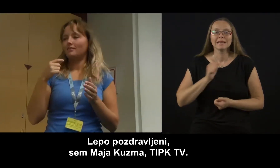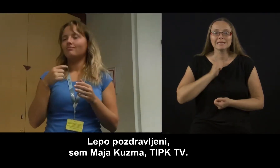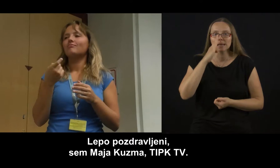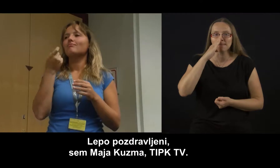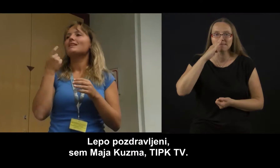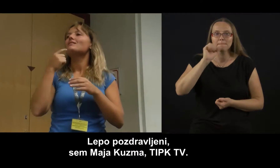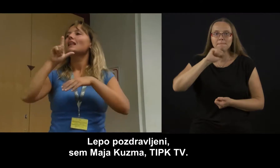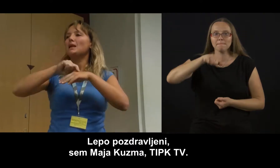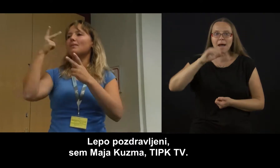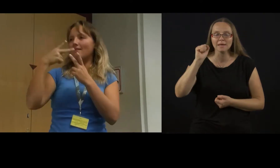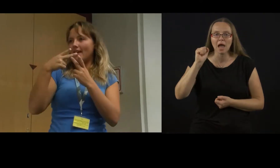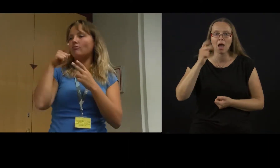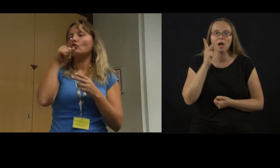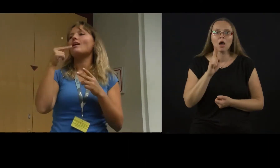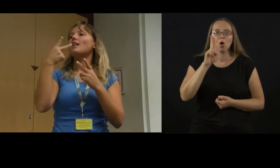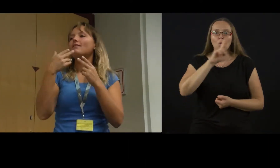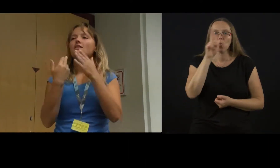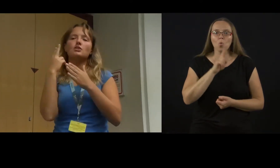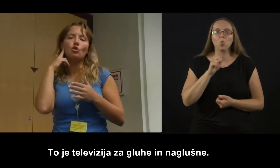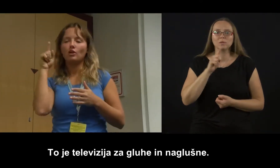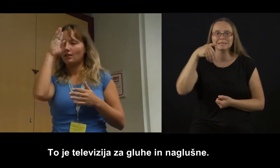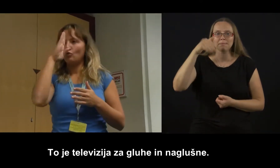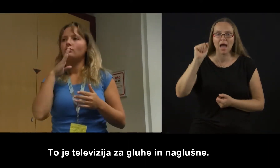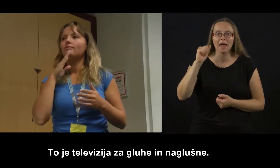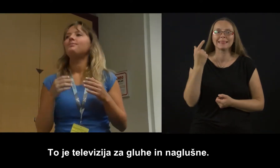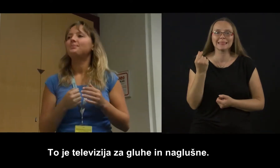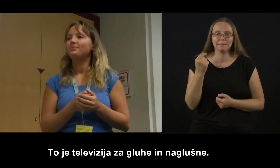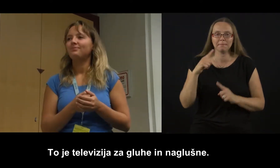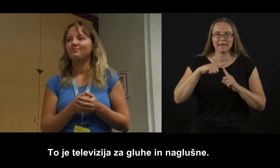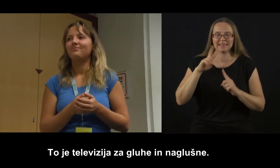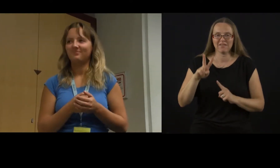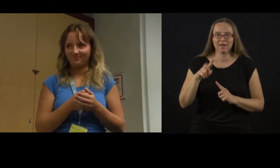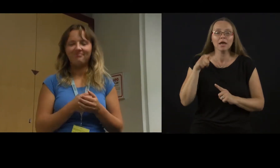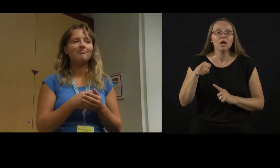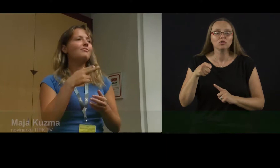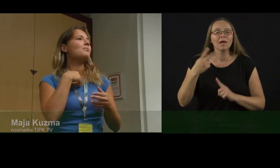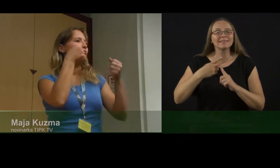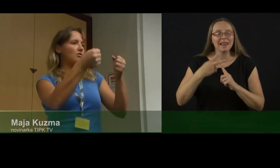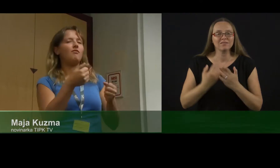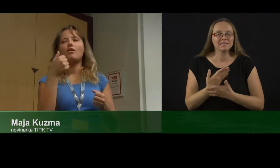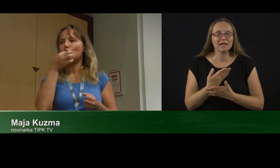Sem Maja Kuzma, Tipk TV. To je televizija za gluhe in naglušne.